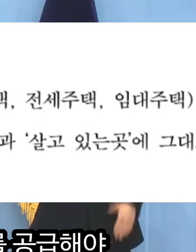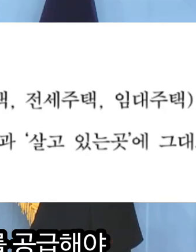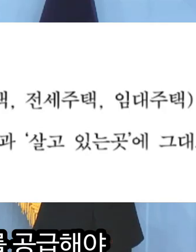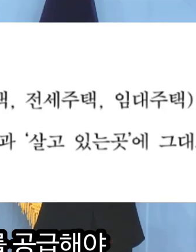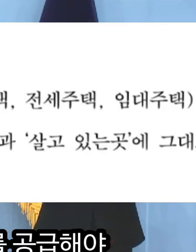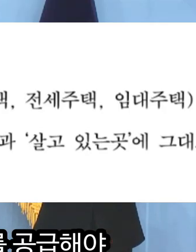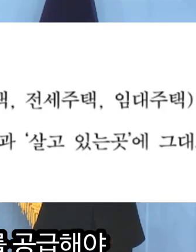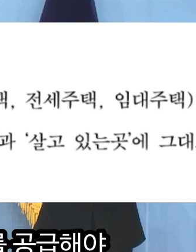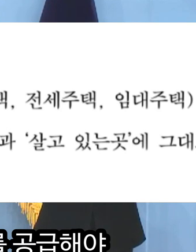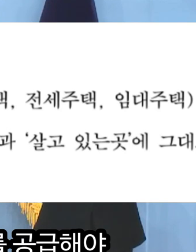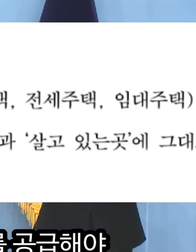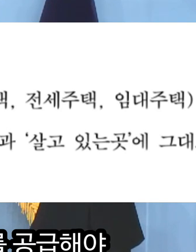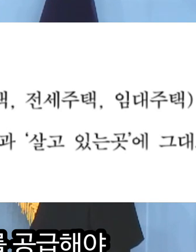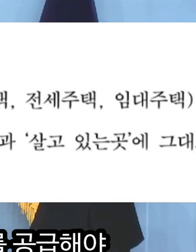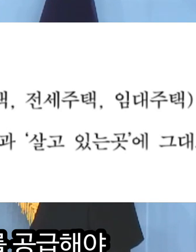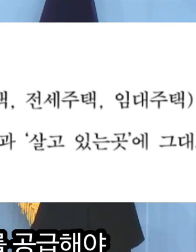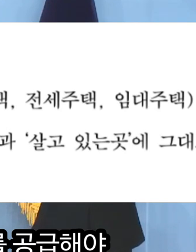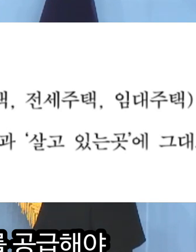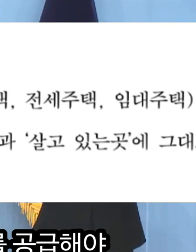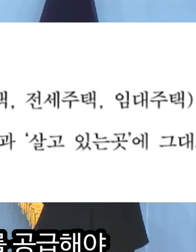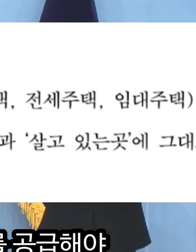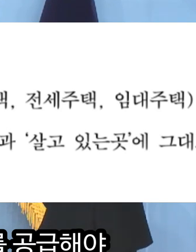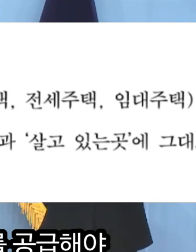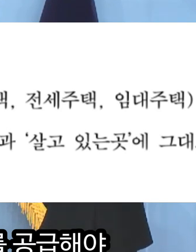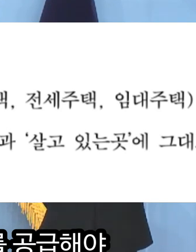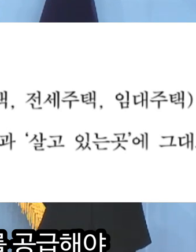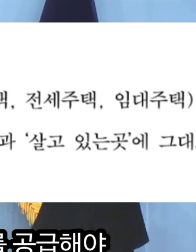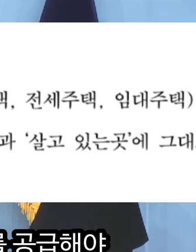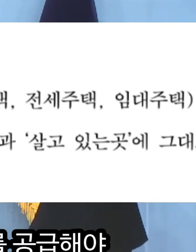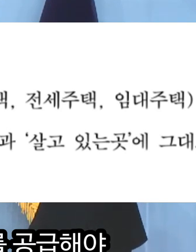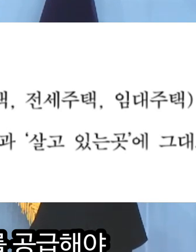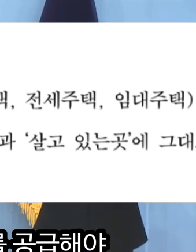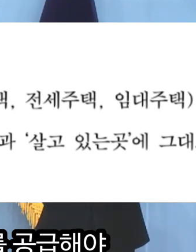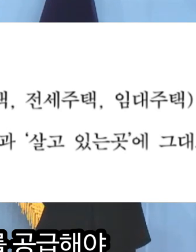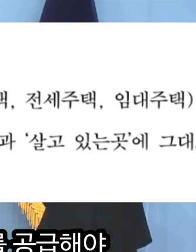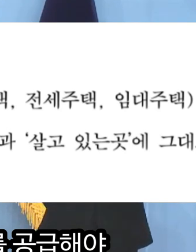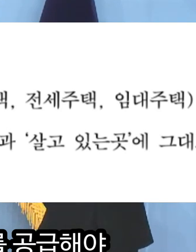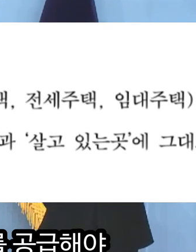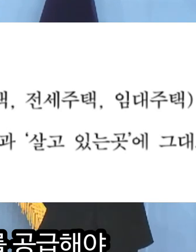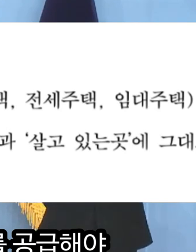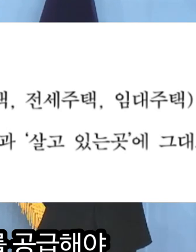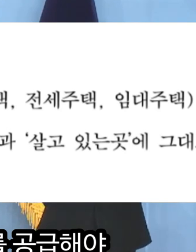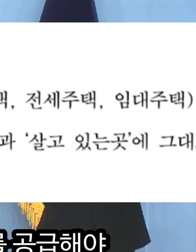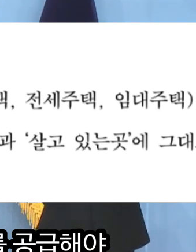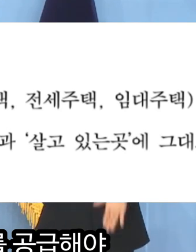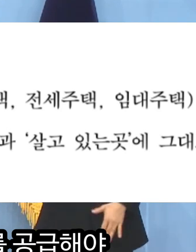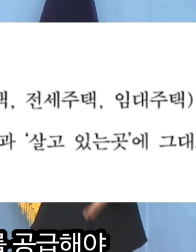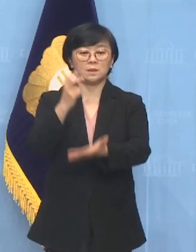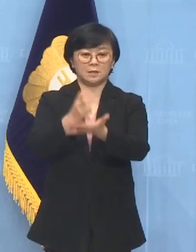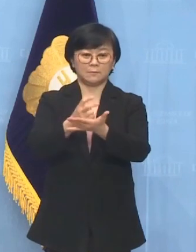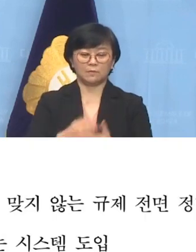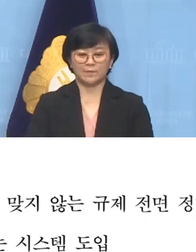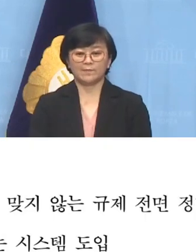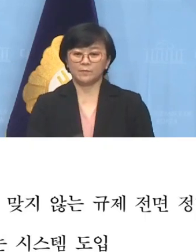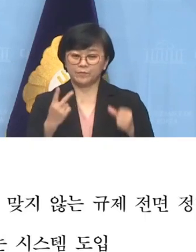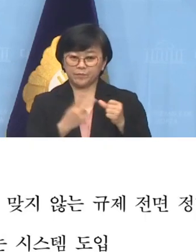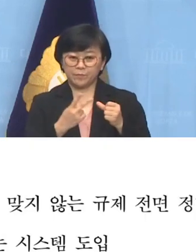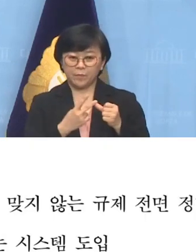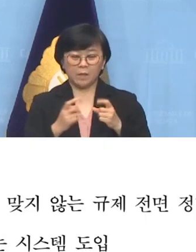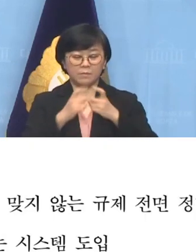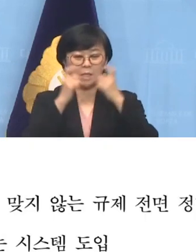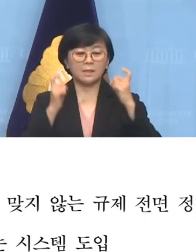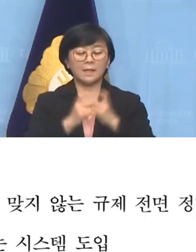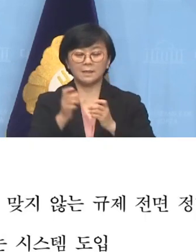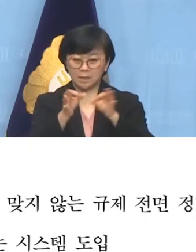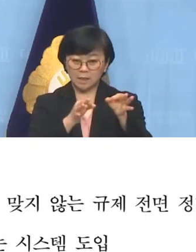주택 소비자들이 원하는 곳에 원하는 형태의 주거를 공급해야 주택 가격이 잡힐 수 있다라는 원칙이고요. 두 번째는